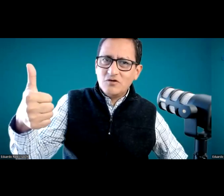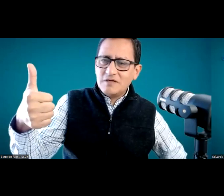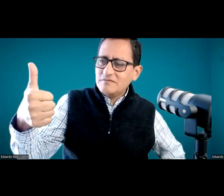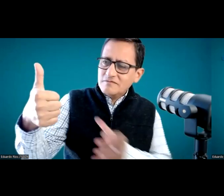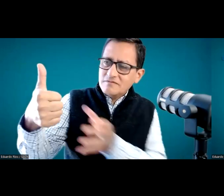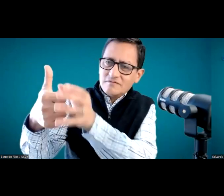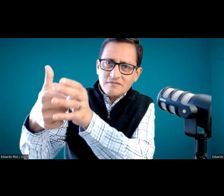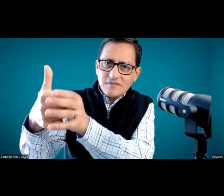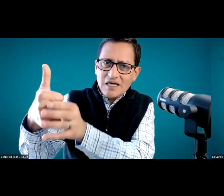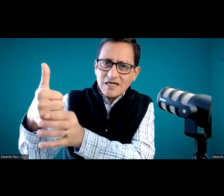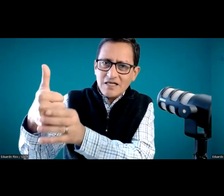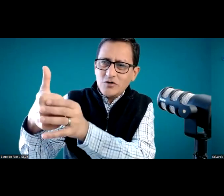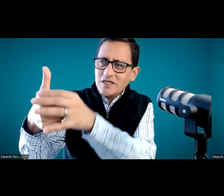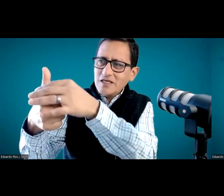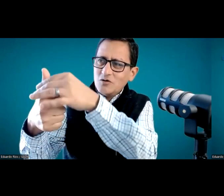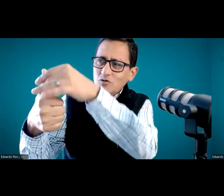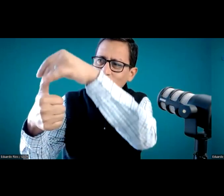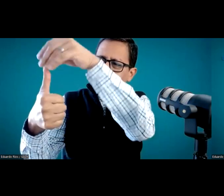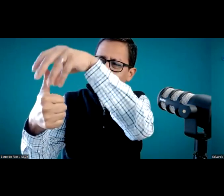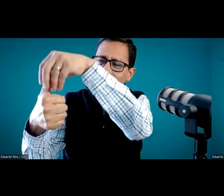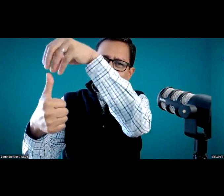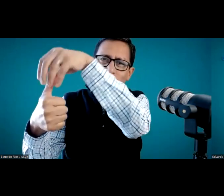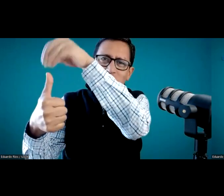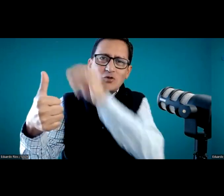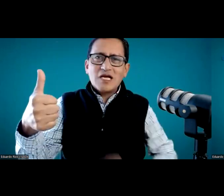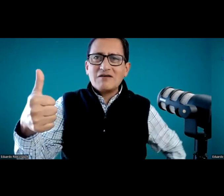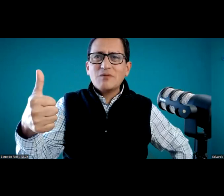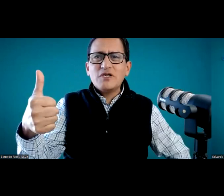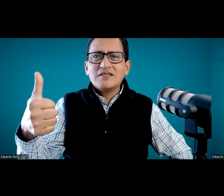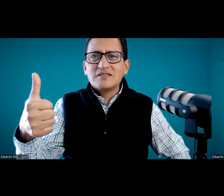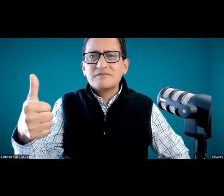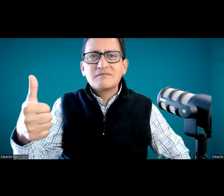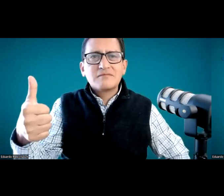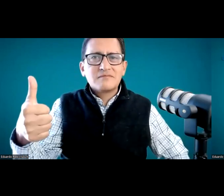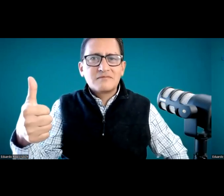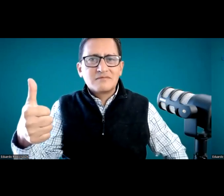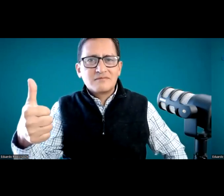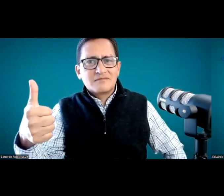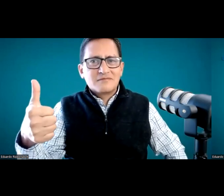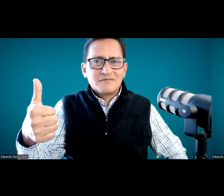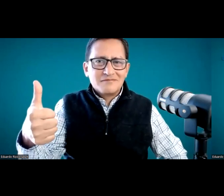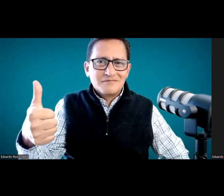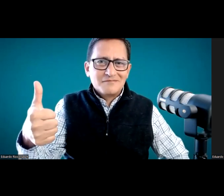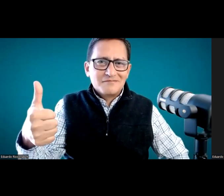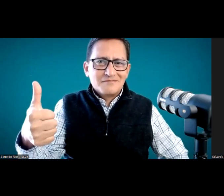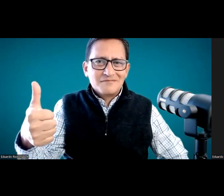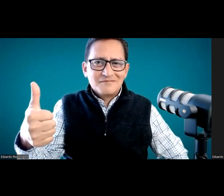Esta forma, alargadito aquí y con un pitutito para arriba. ¿Qué podría ser?